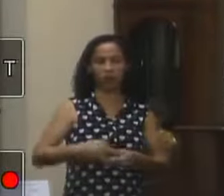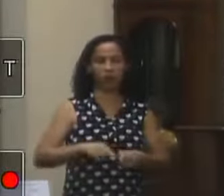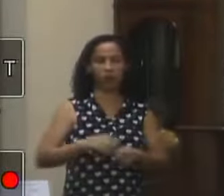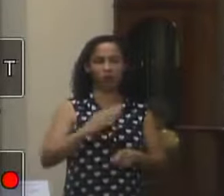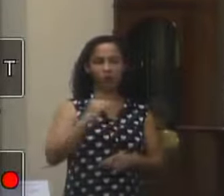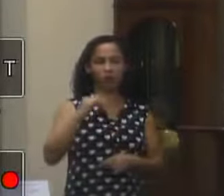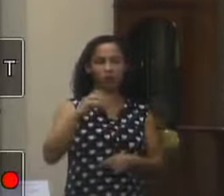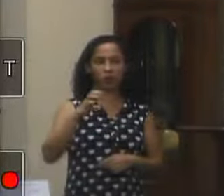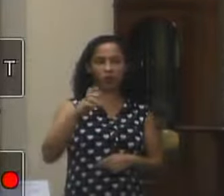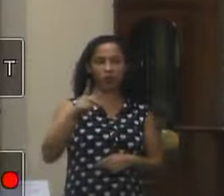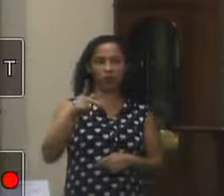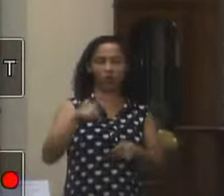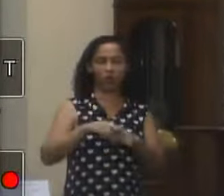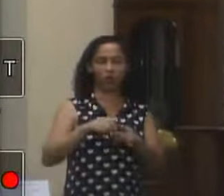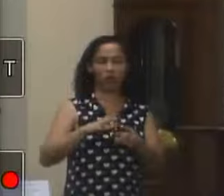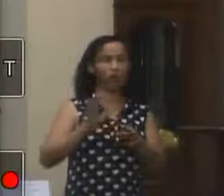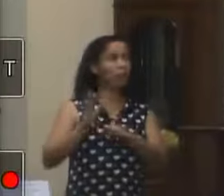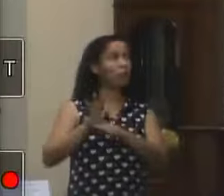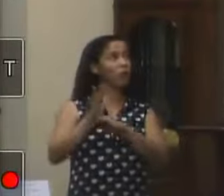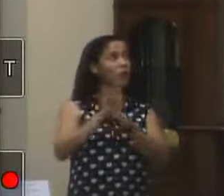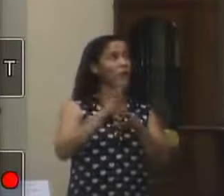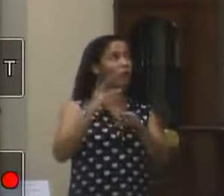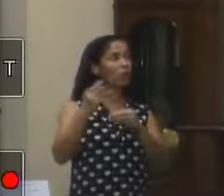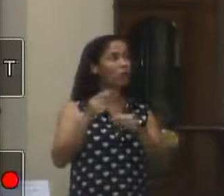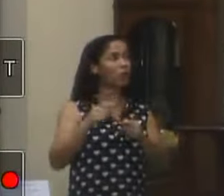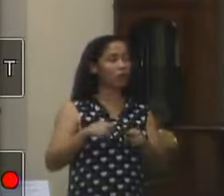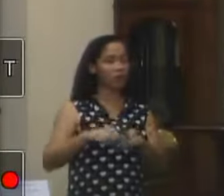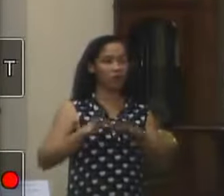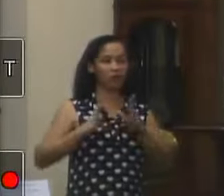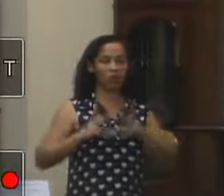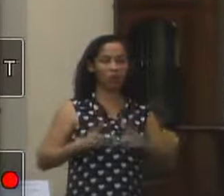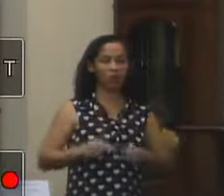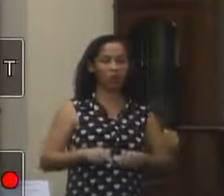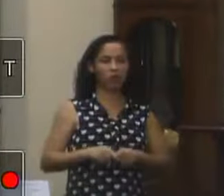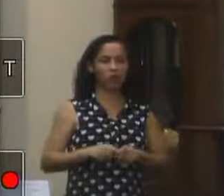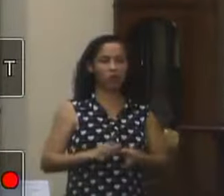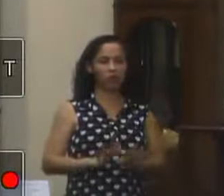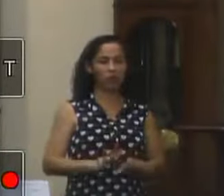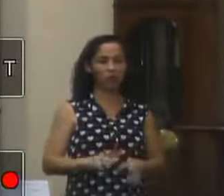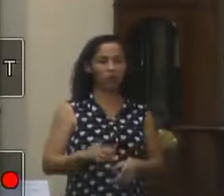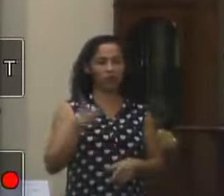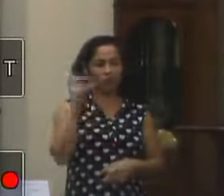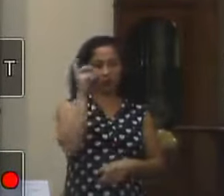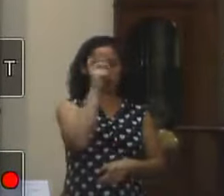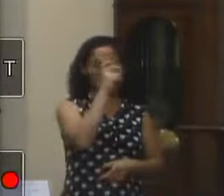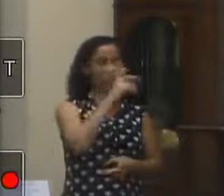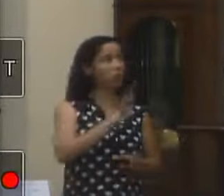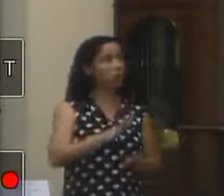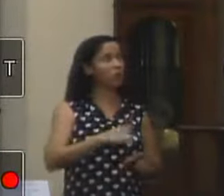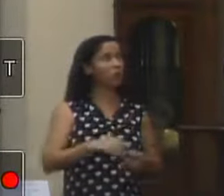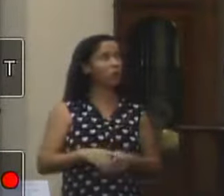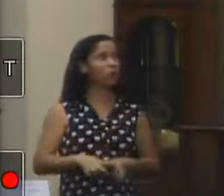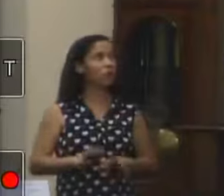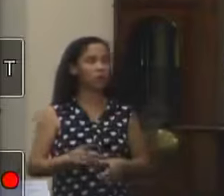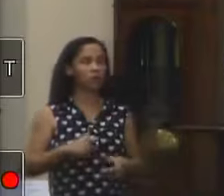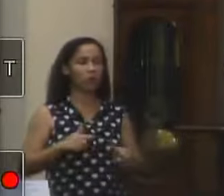Padeiro está administrando, tomando conta de toda essa parte de limpeza. Está meio sobrecarregado, mas a gente sabe que a